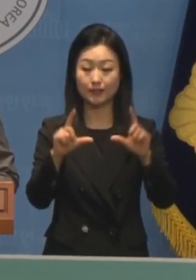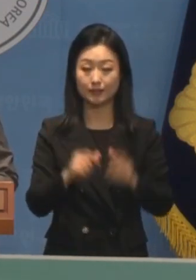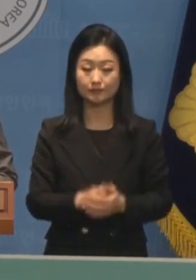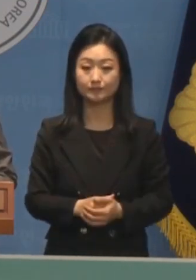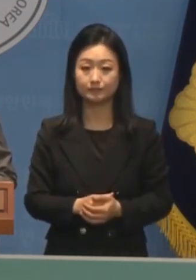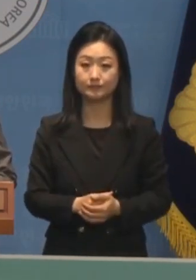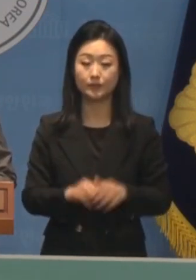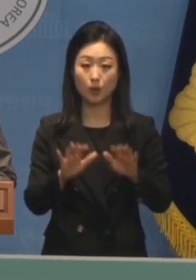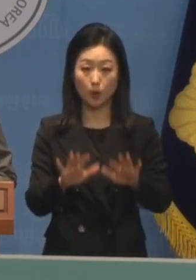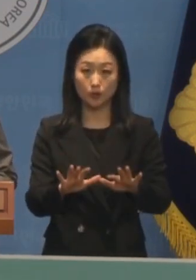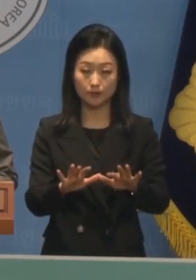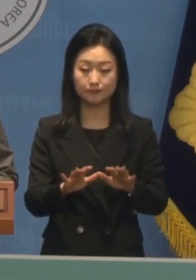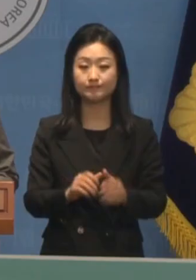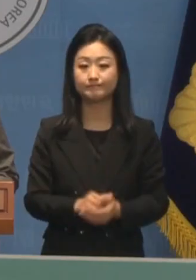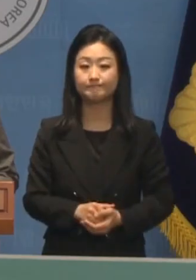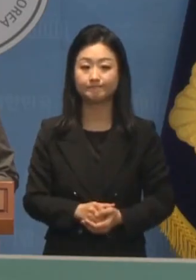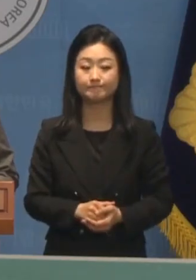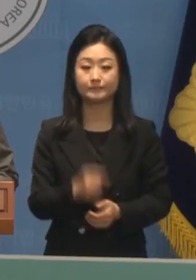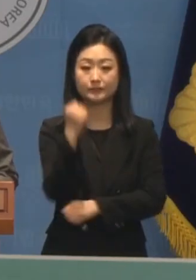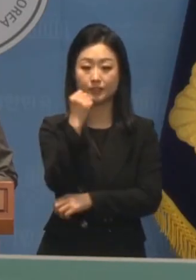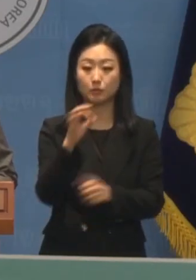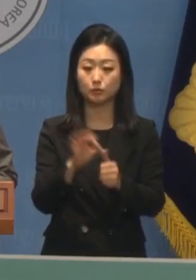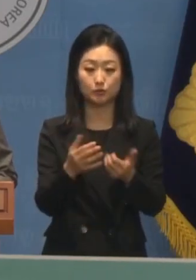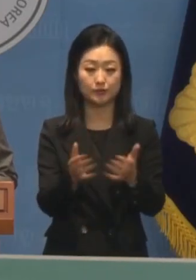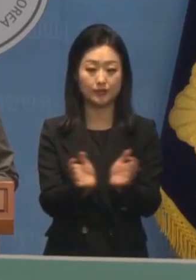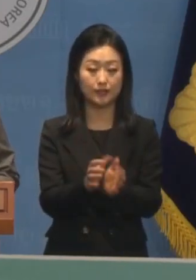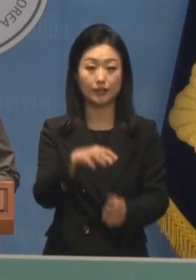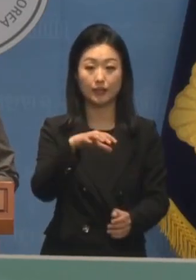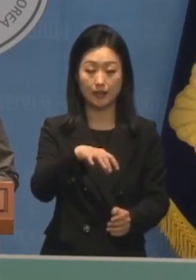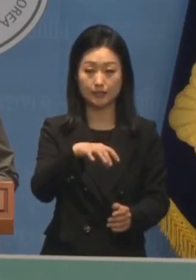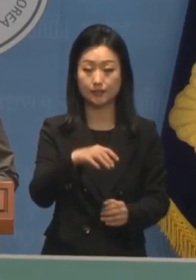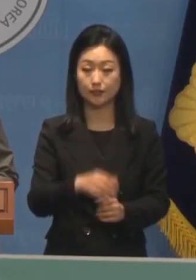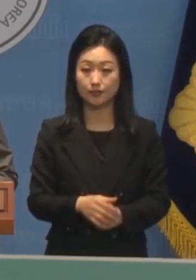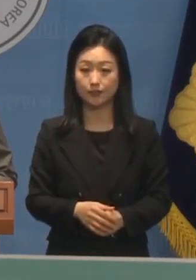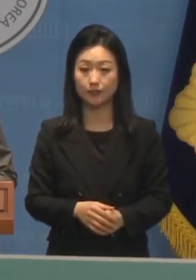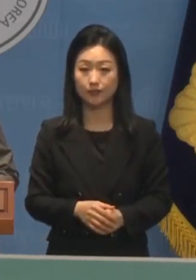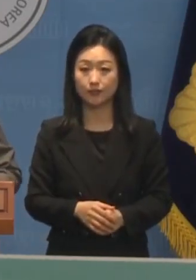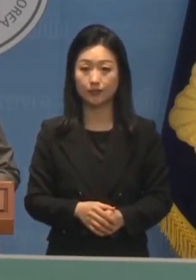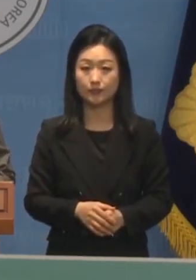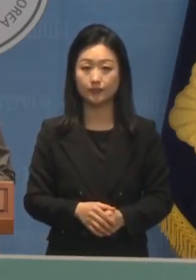이날을 맞이해서 저희 기본소득당이 사회연대